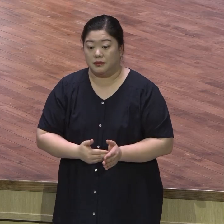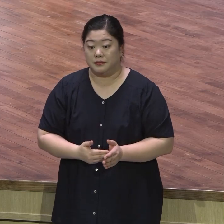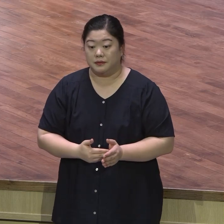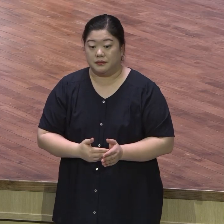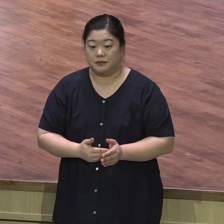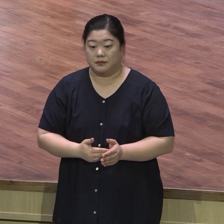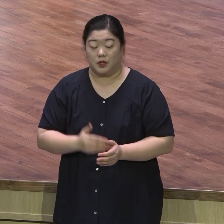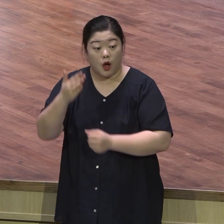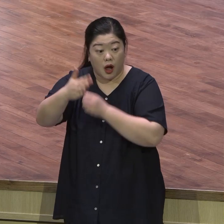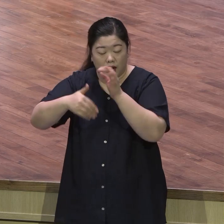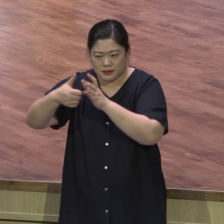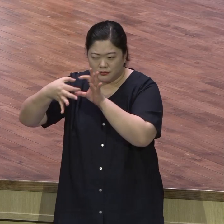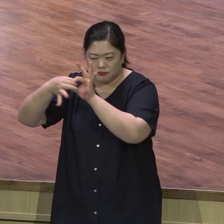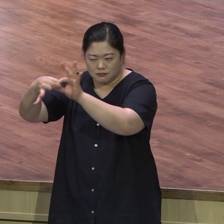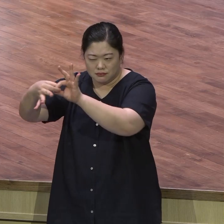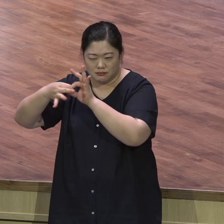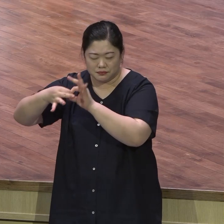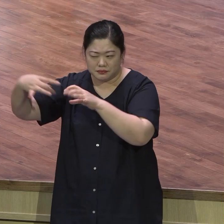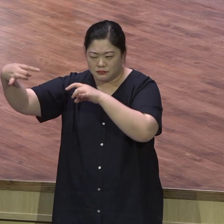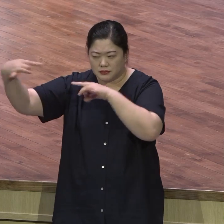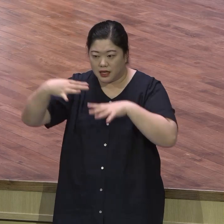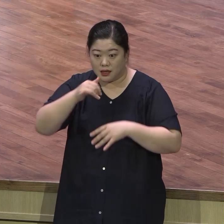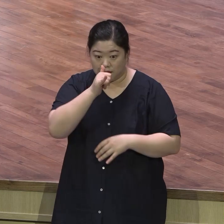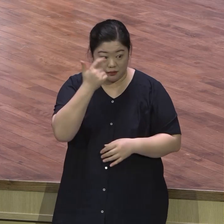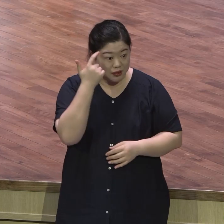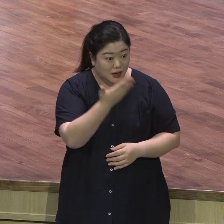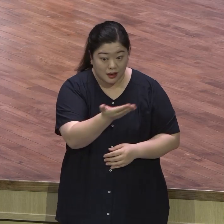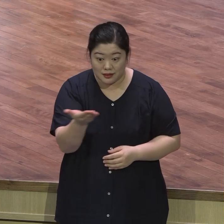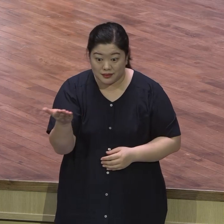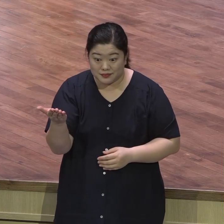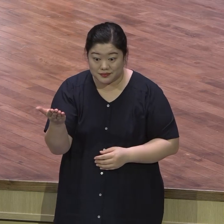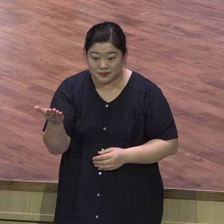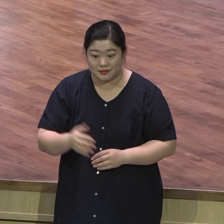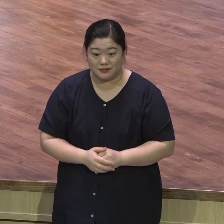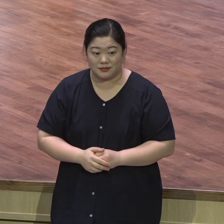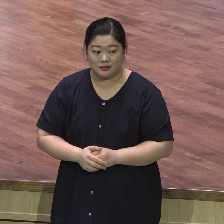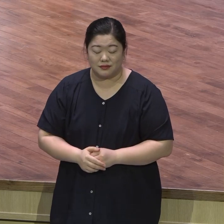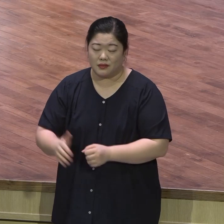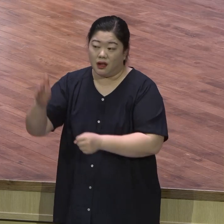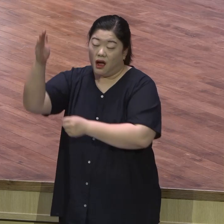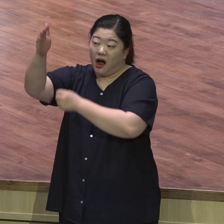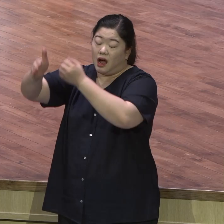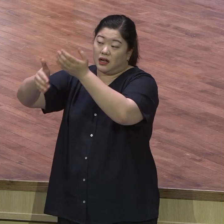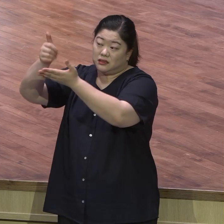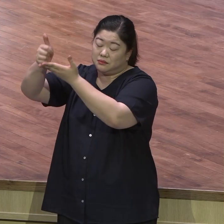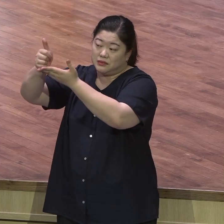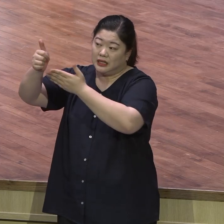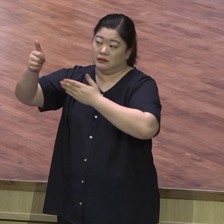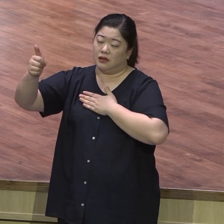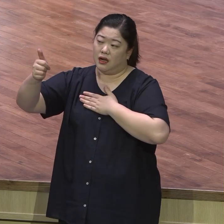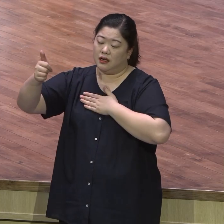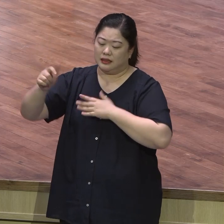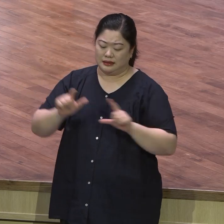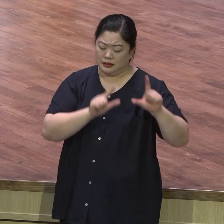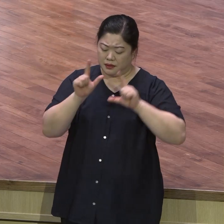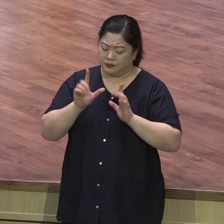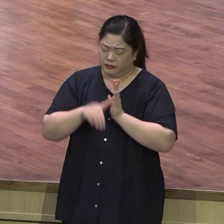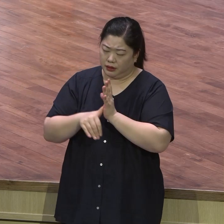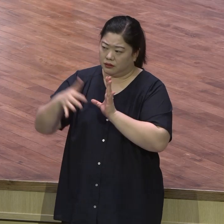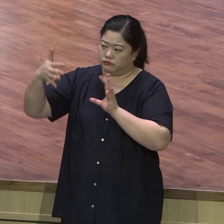느끼세요? 하나님이 하나님이 내 인생에 개입하고 계신다.